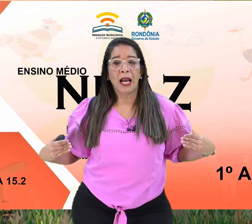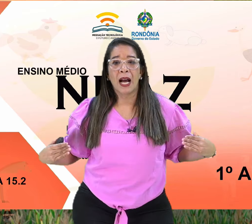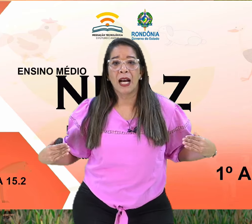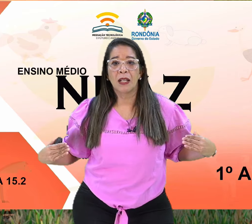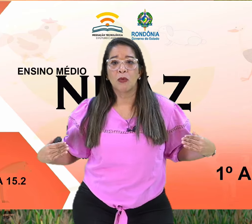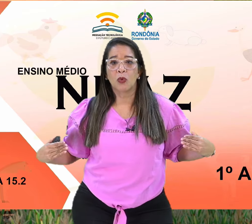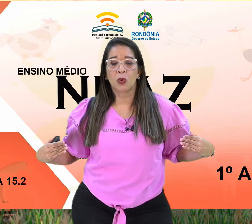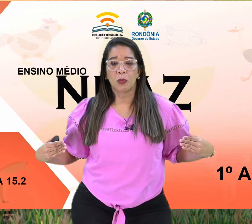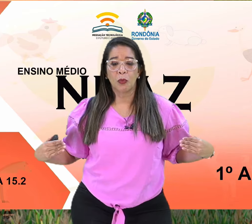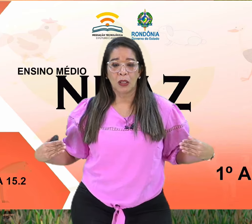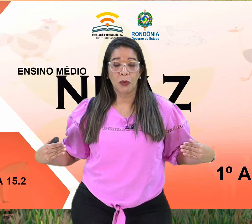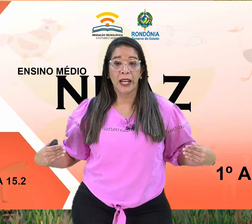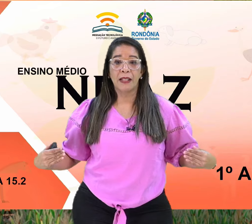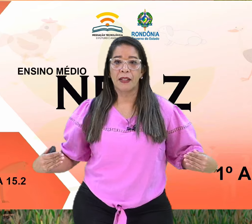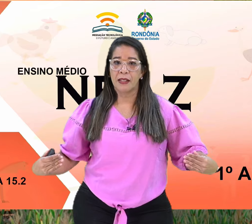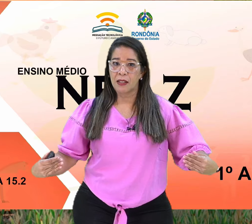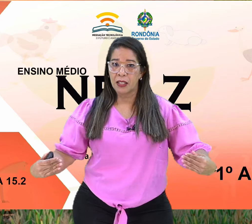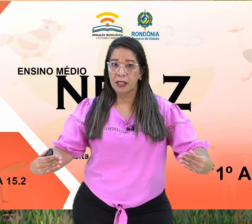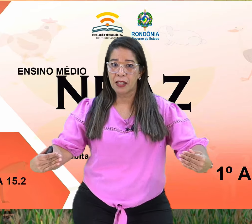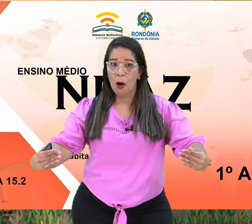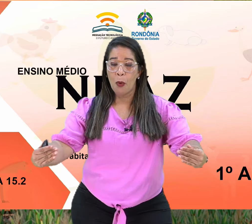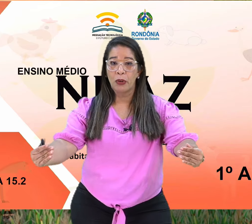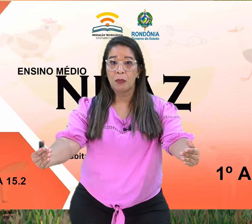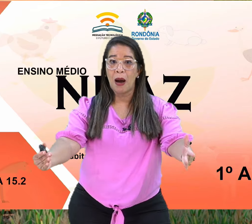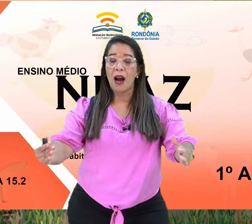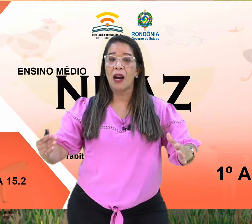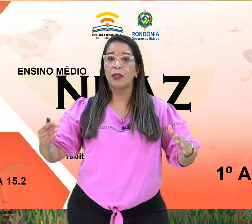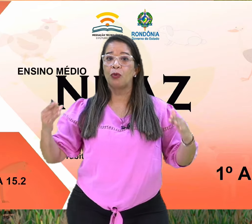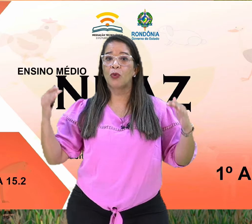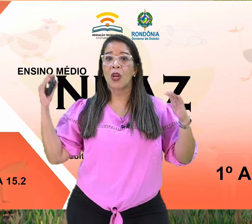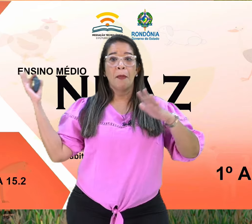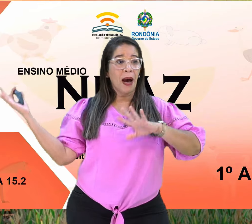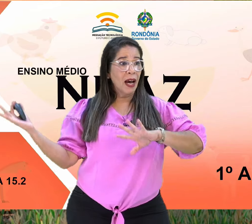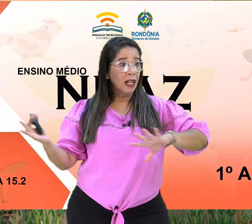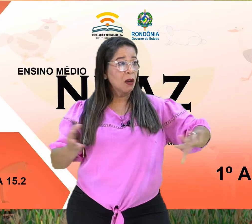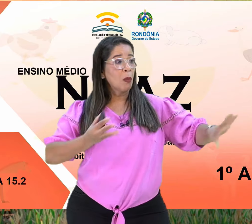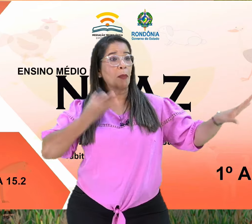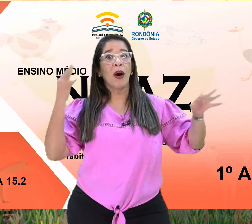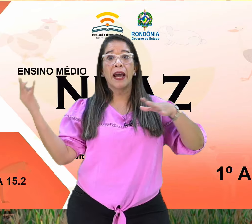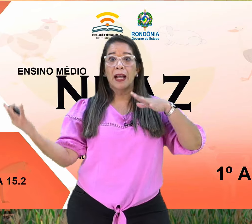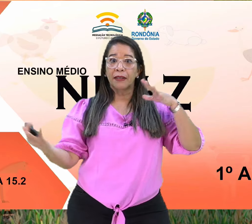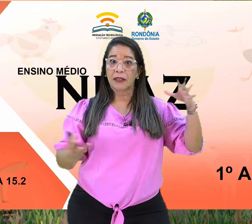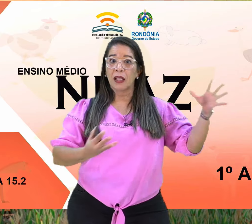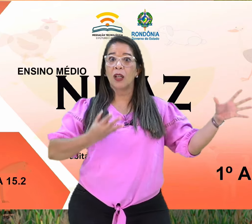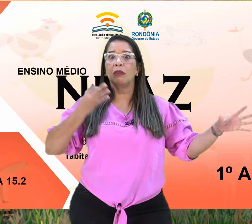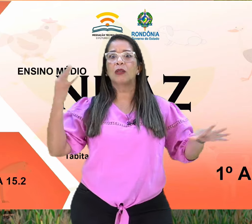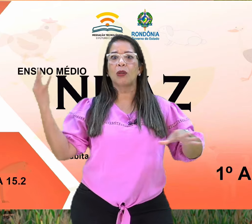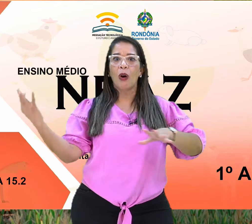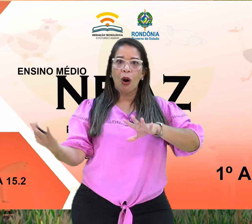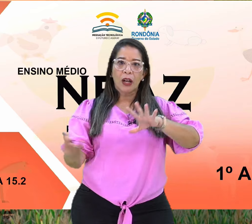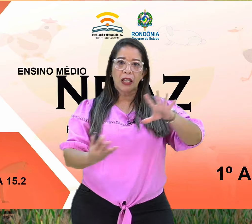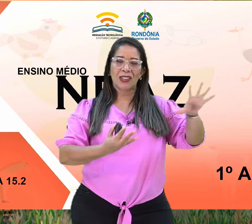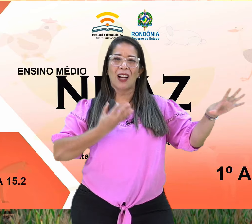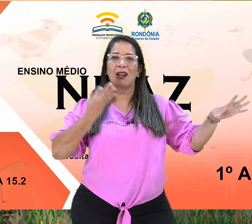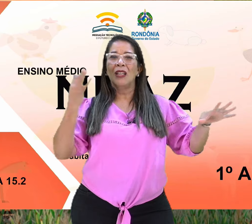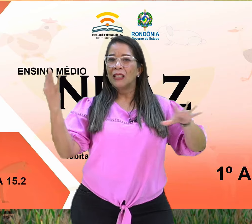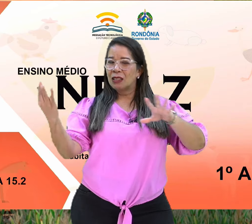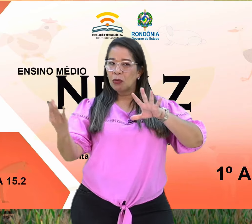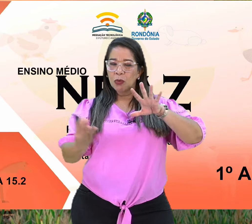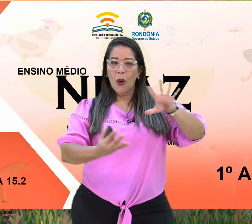né? As muretas desses galpões baixos para uma boa aeração, uma